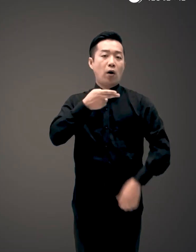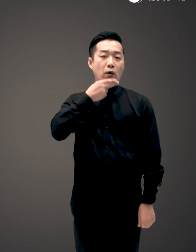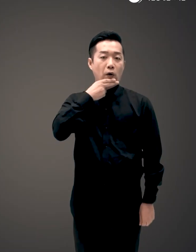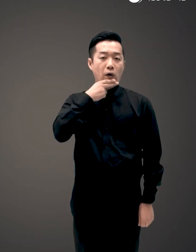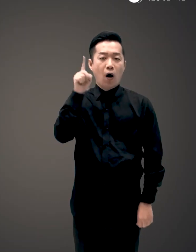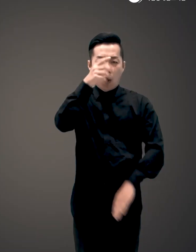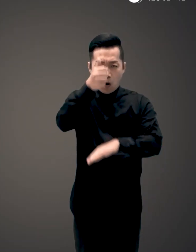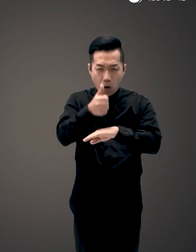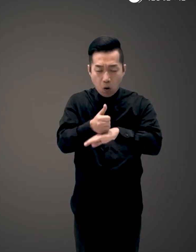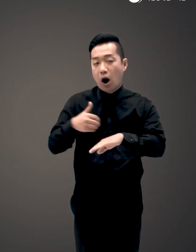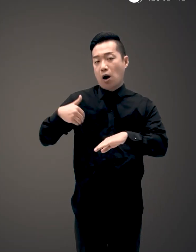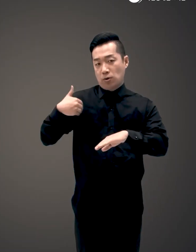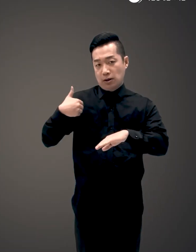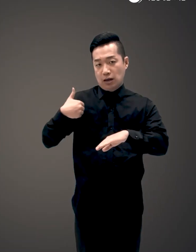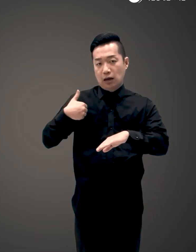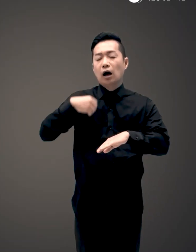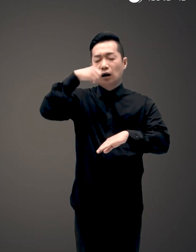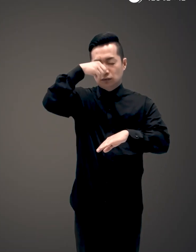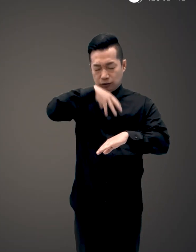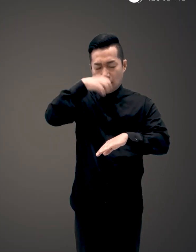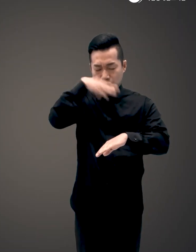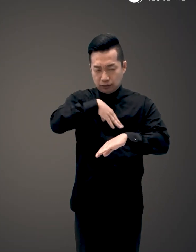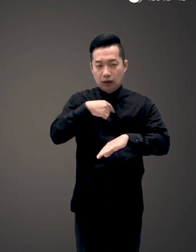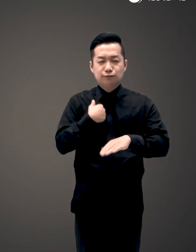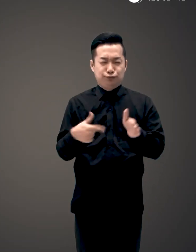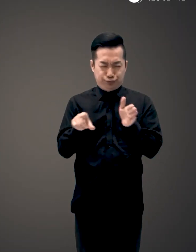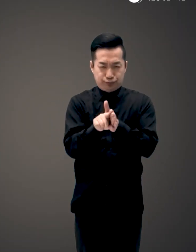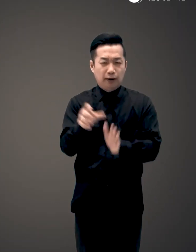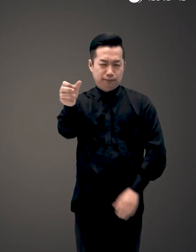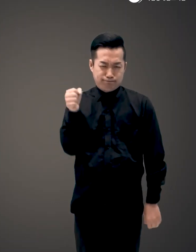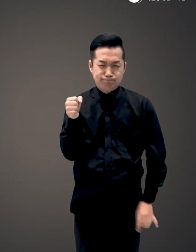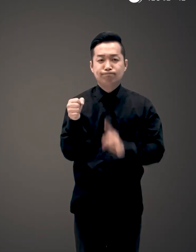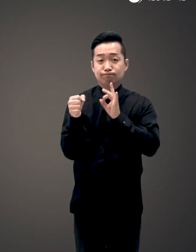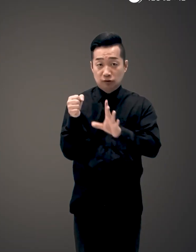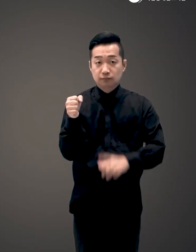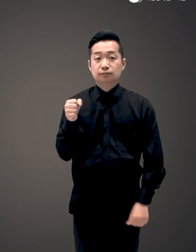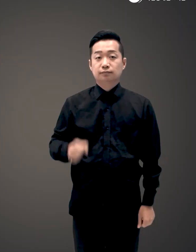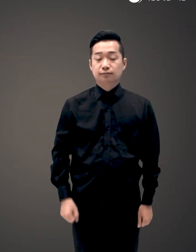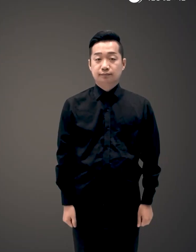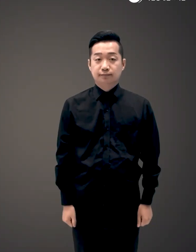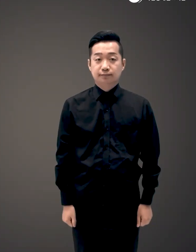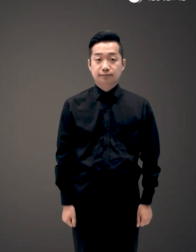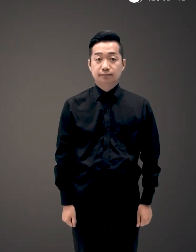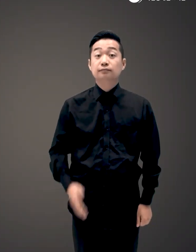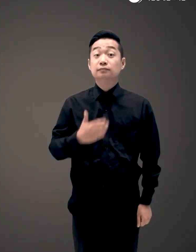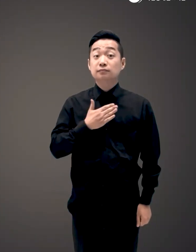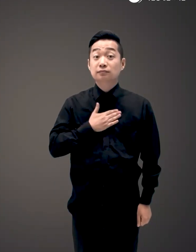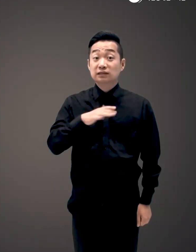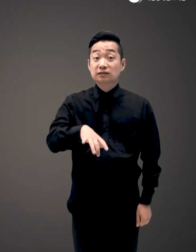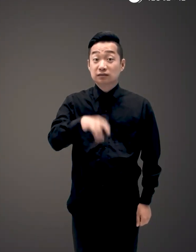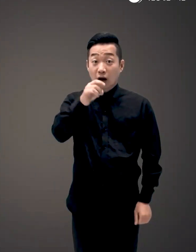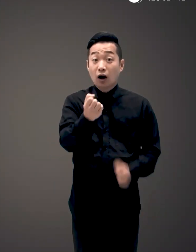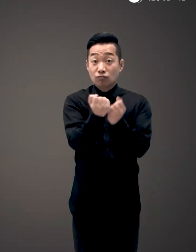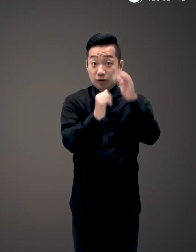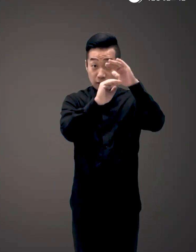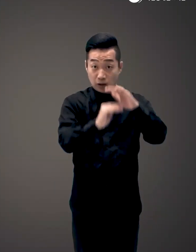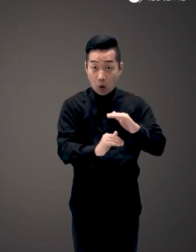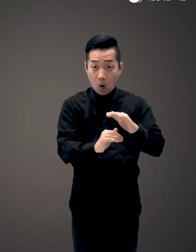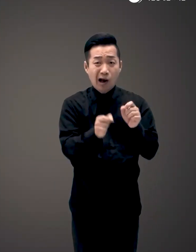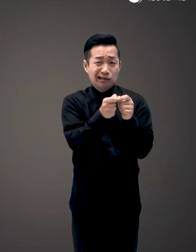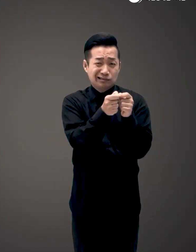없었다. 어떤 결과가 나올지는 몰랐지만 나는 그저 나를 위해 레버를 당겼을 뿐이다. 네, 이렇게 저의